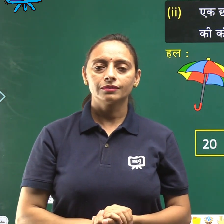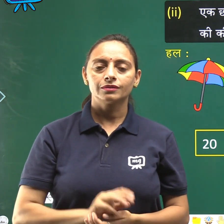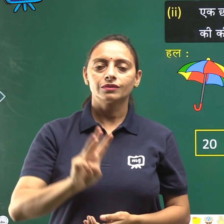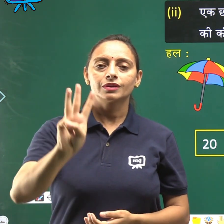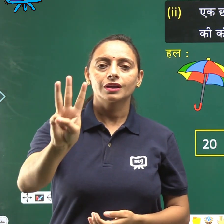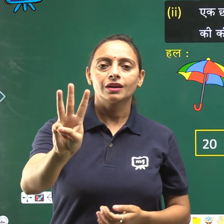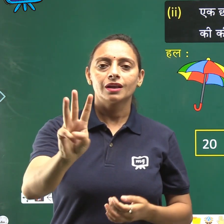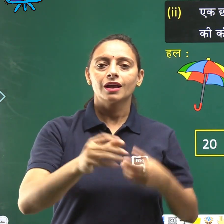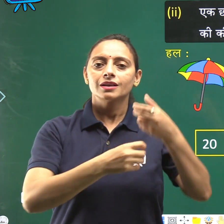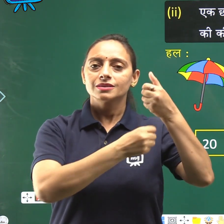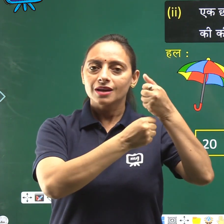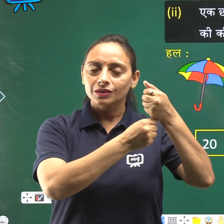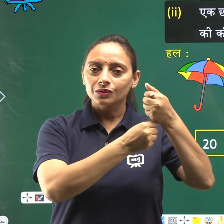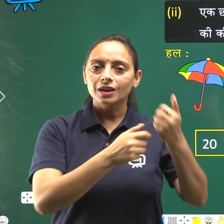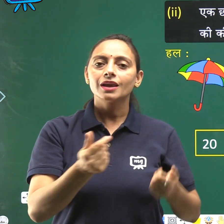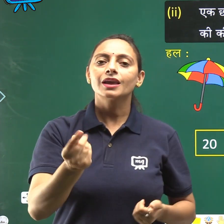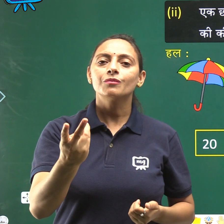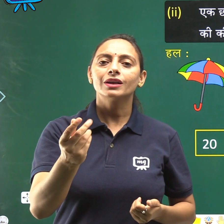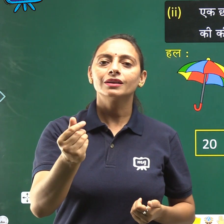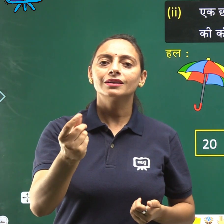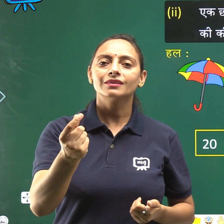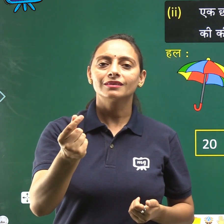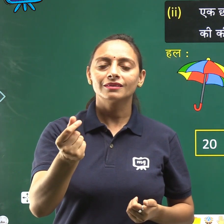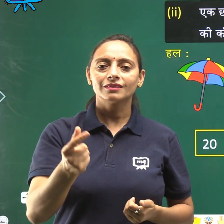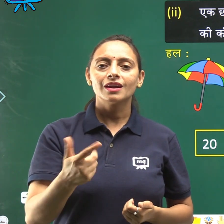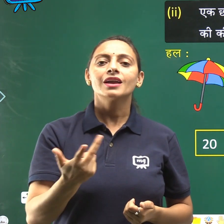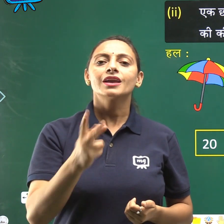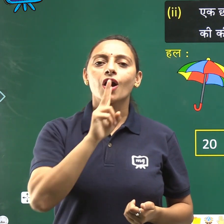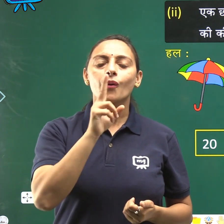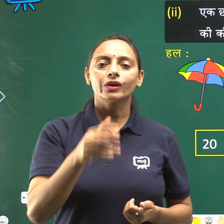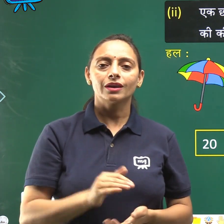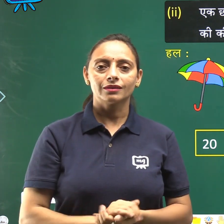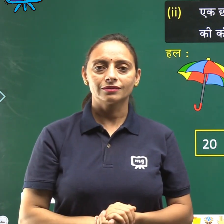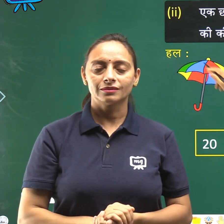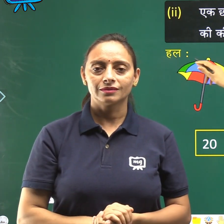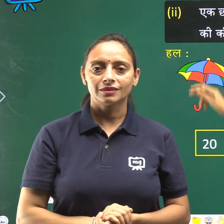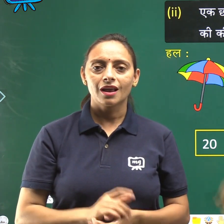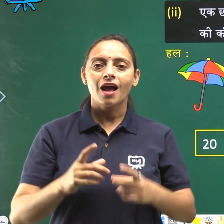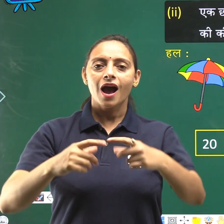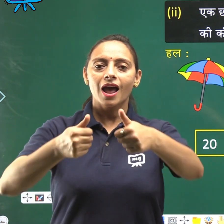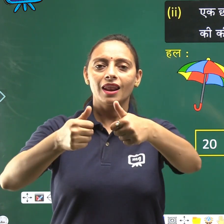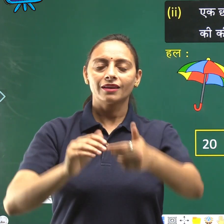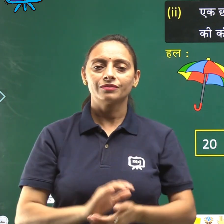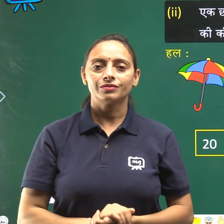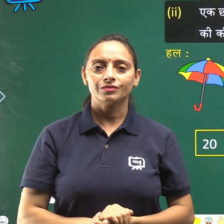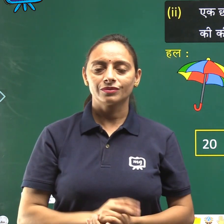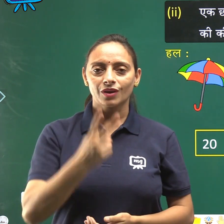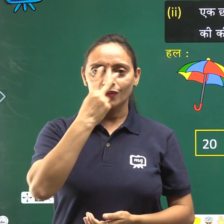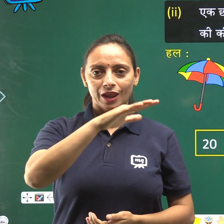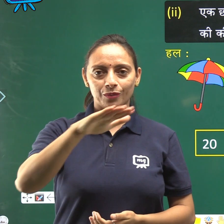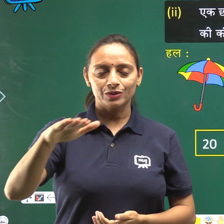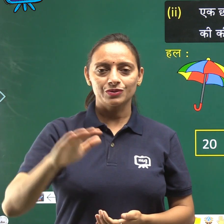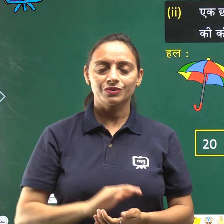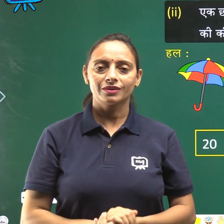3 छातों की कीमत क्या होगी? हल देखो